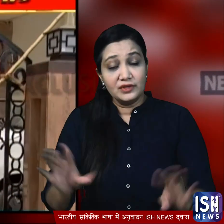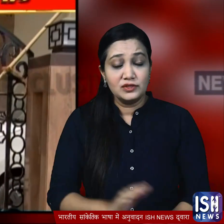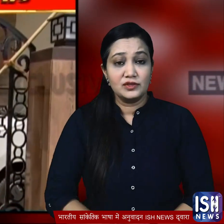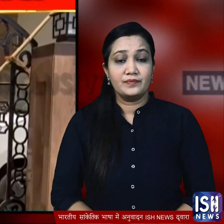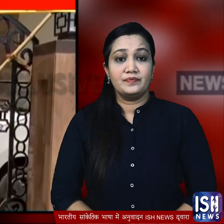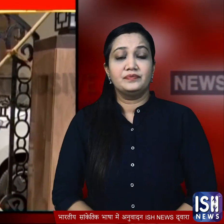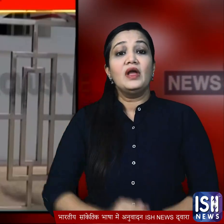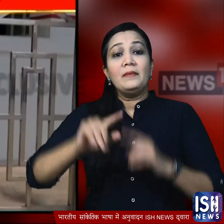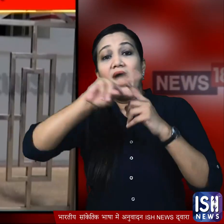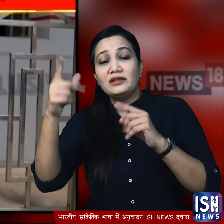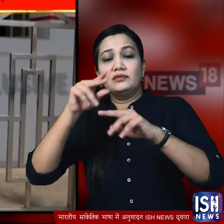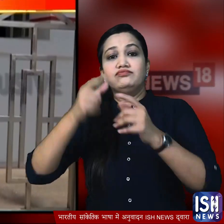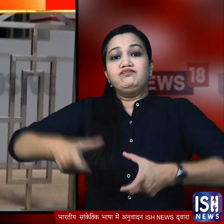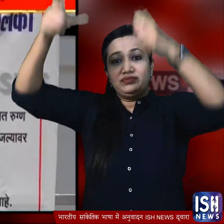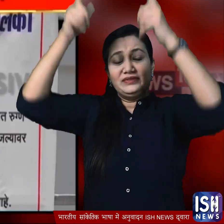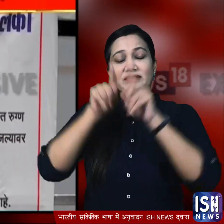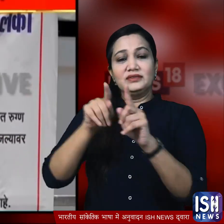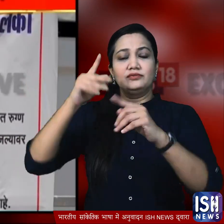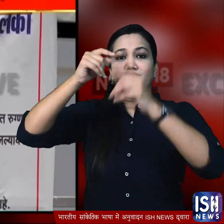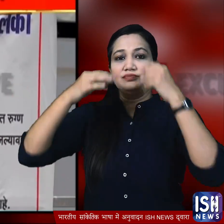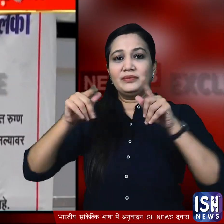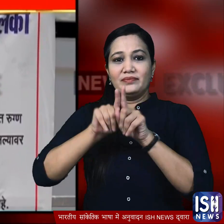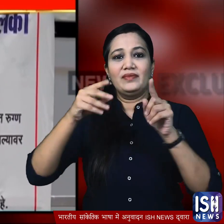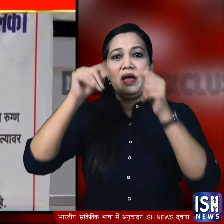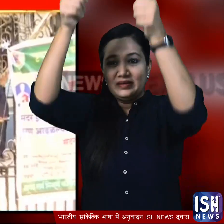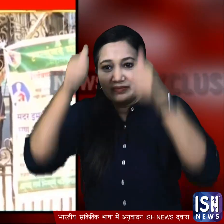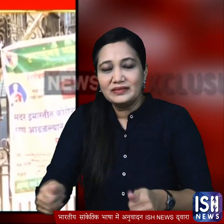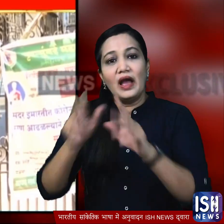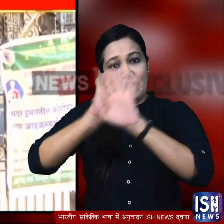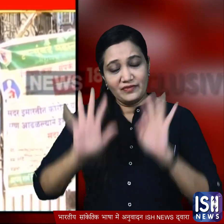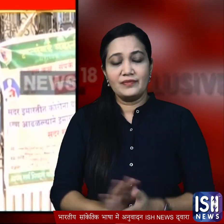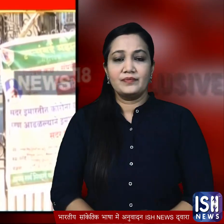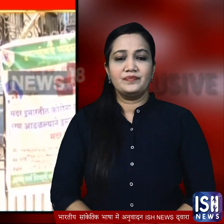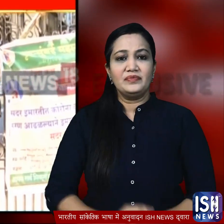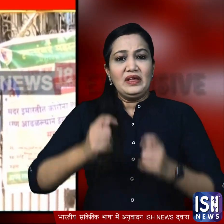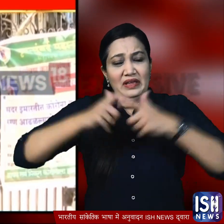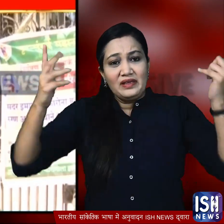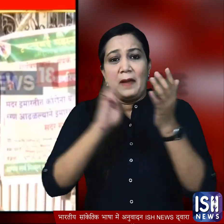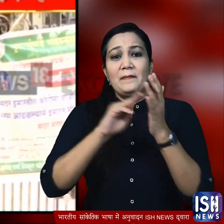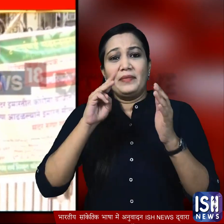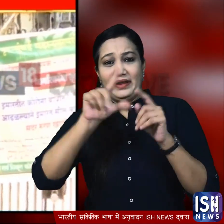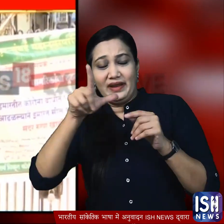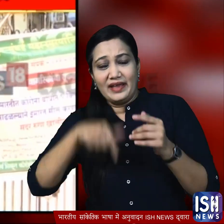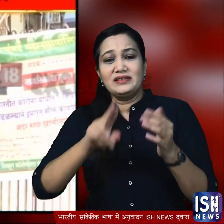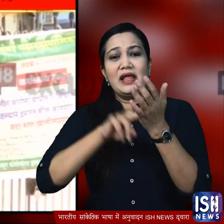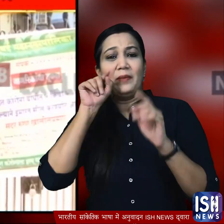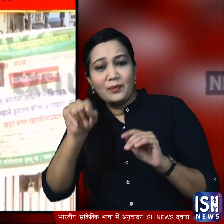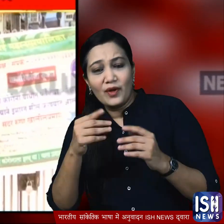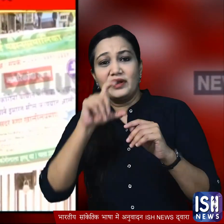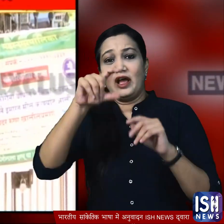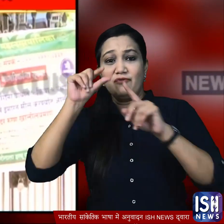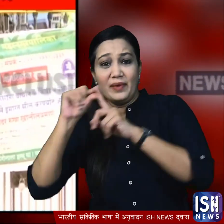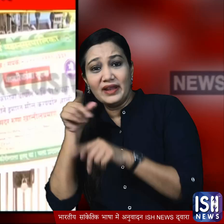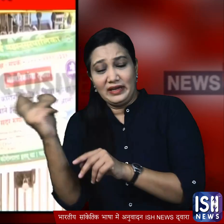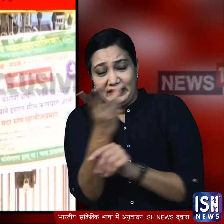जबकि कई दूसरी इमारतों पर बैनर लगाकर कोरोना मरीज होने की चेतावनी दी गई। सबसे पॉश इलाका मरीन ड्राइव, नरीमन पॉइंट और कफ परेड